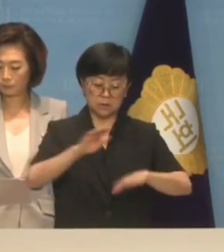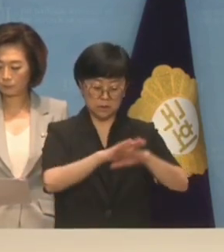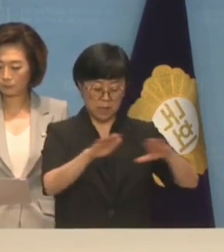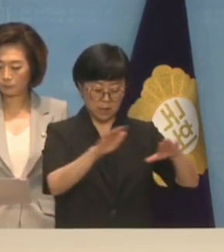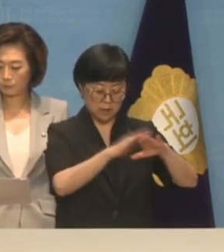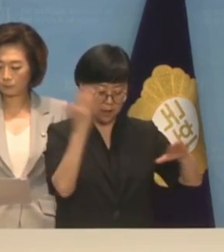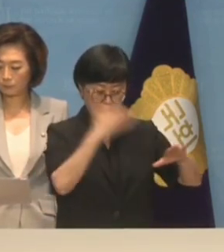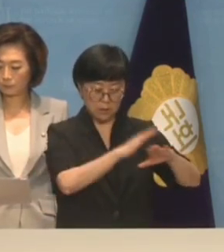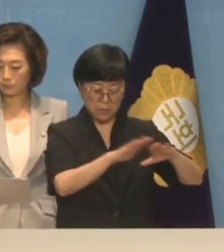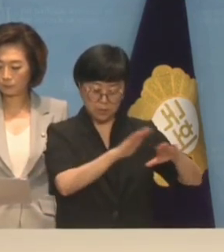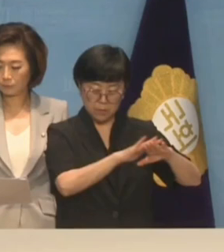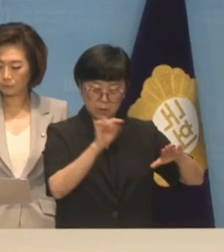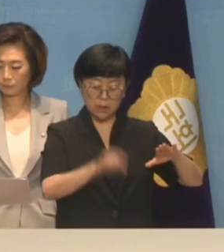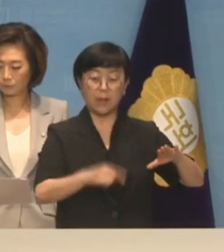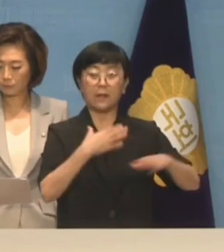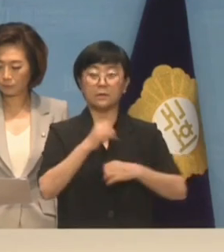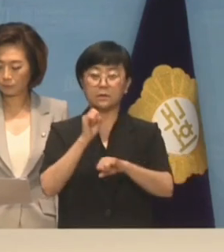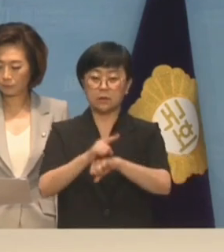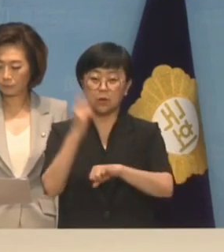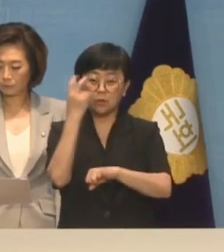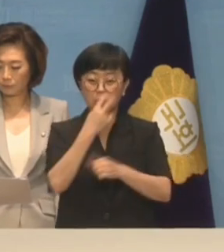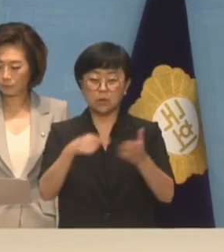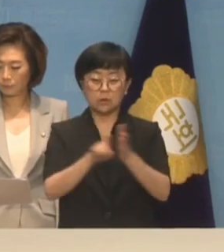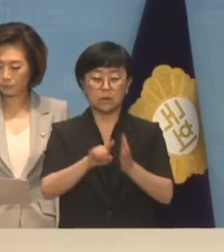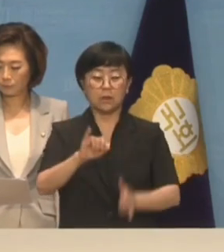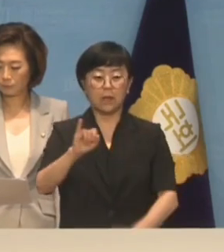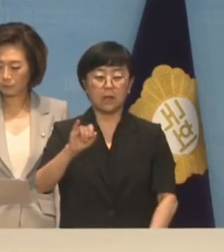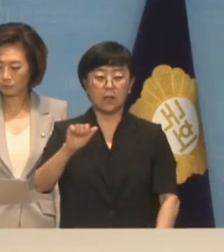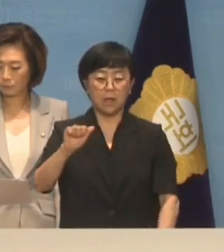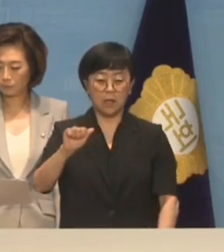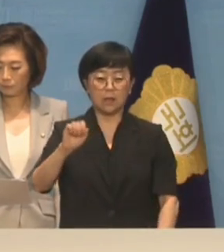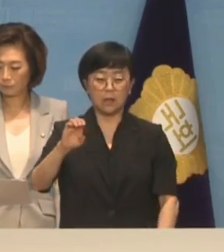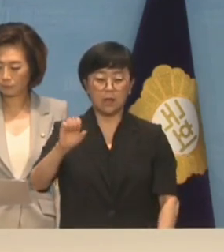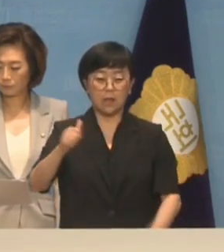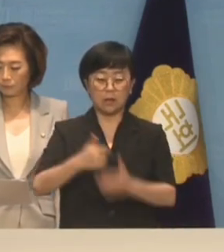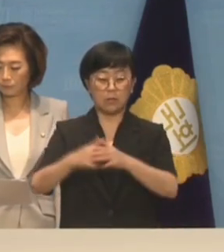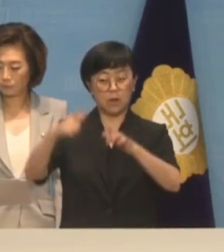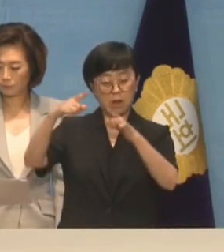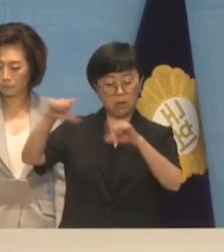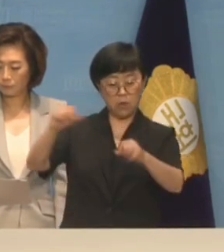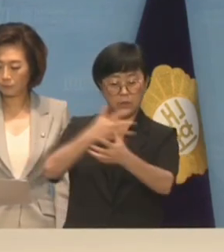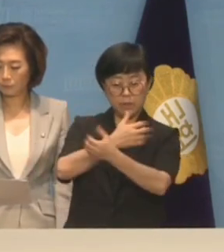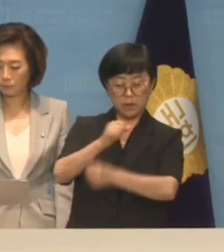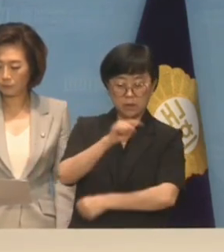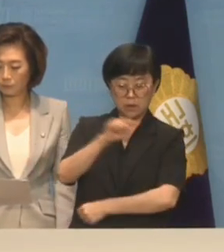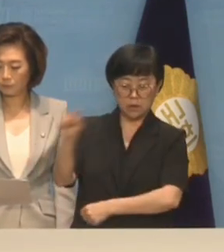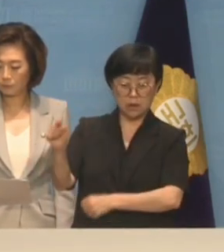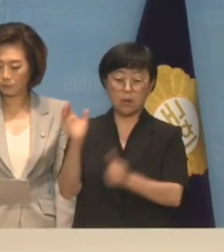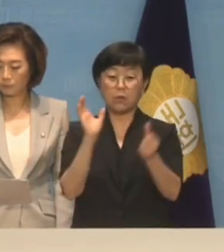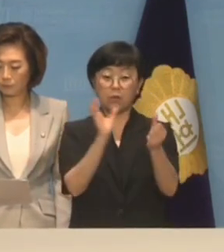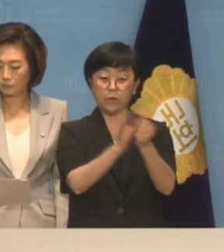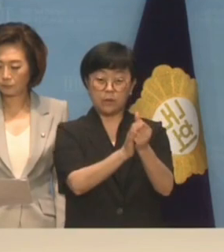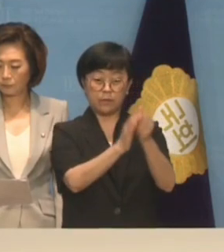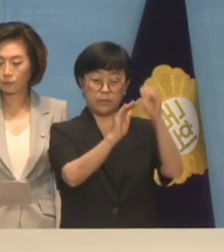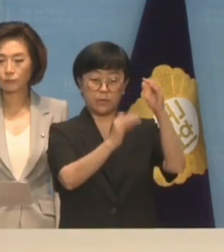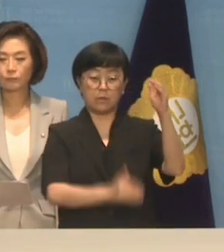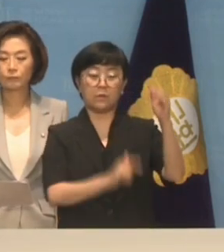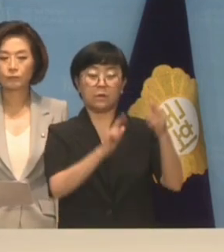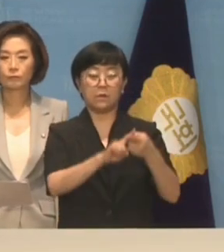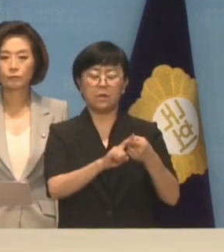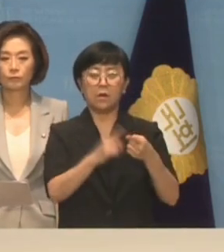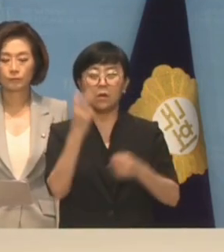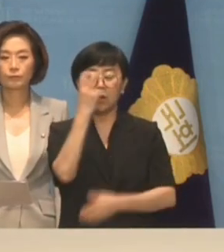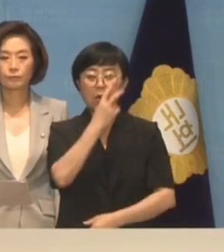대한 안전성 검토를 지원하기 위해 IAEA가 일본 정부와 체결한 위임 사항에 따라